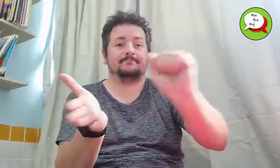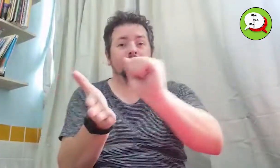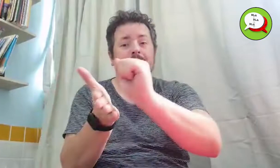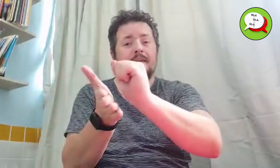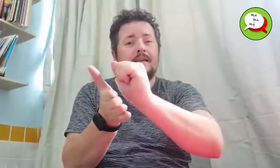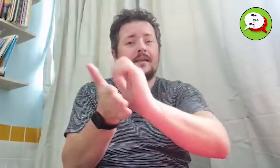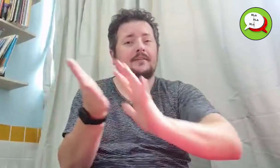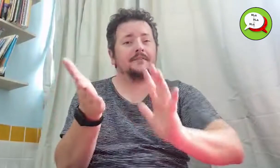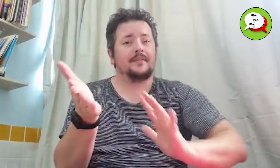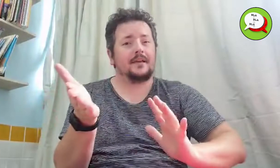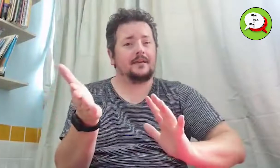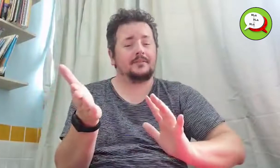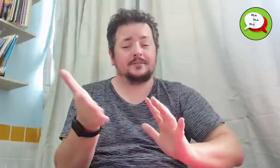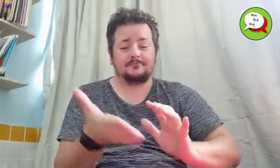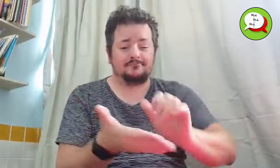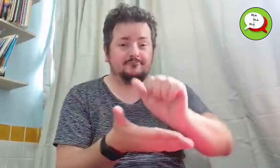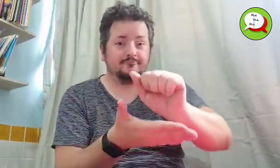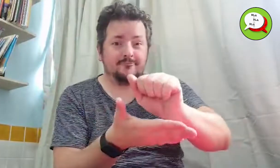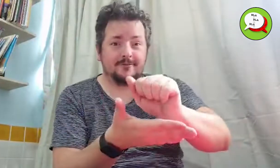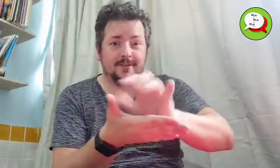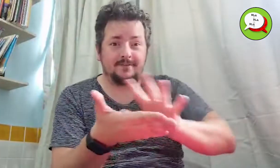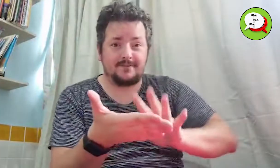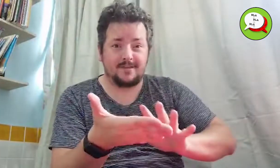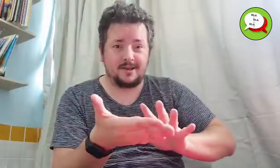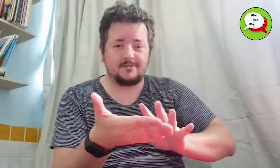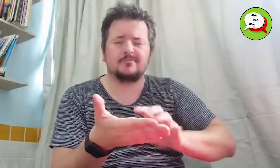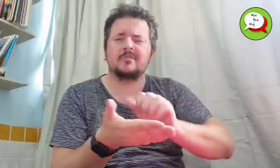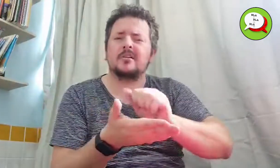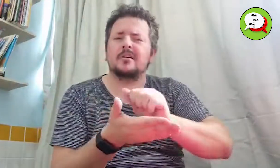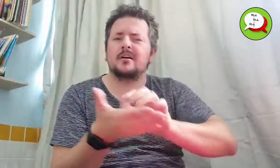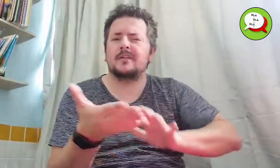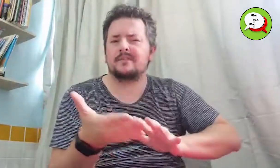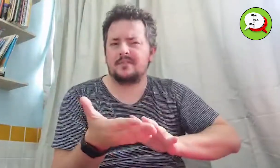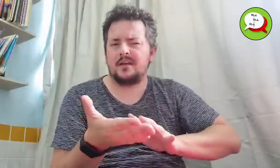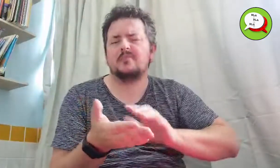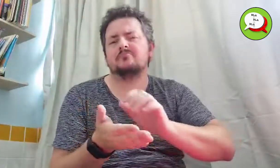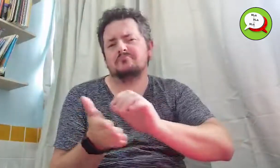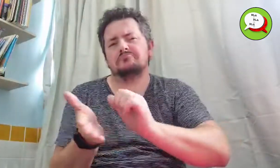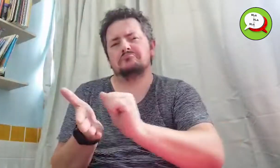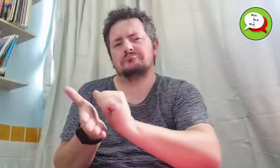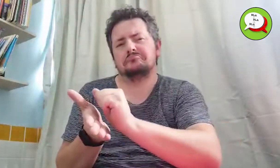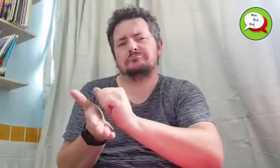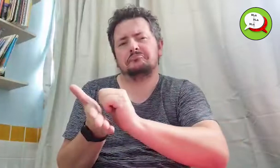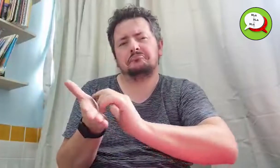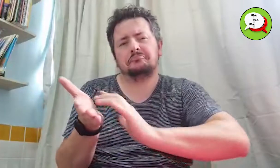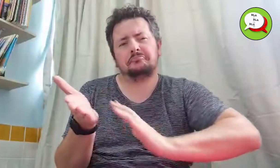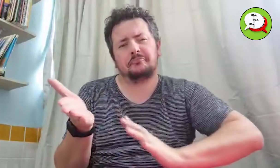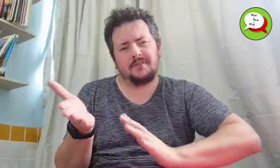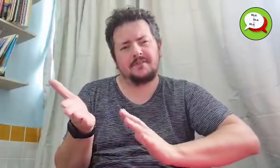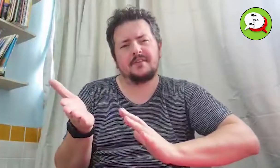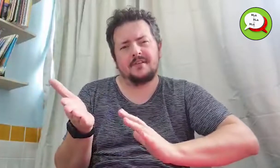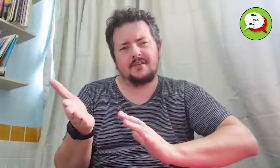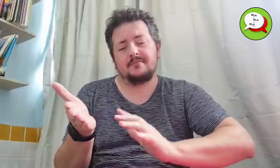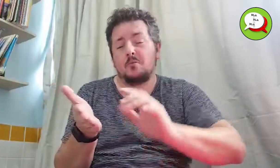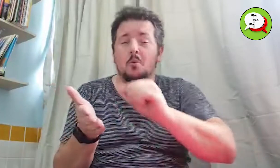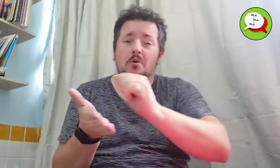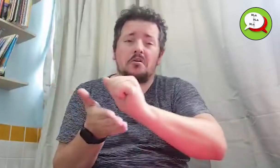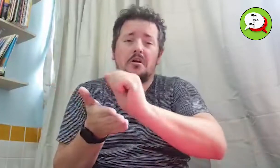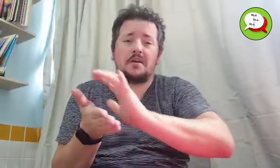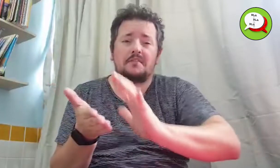Agora, o sinal de atividade. Uma das mãos aberta, a outra começa fechada e depois eu faço um movimento para